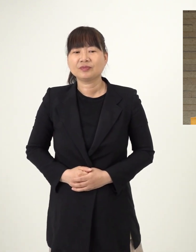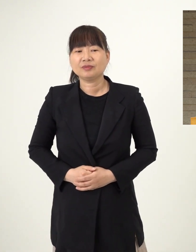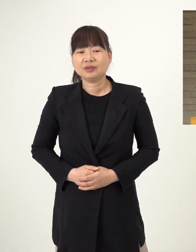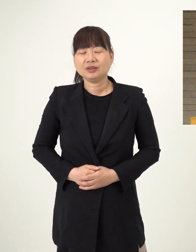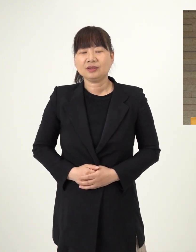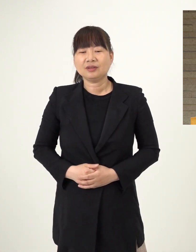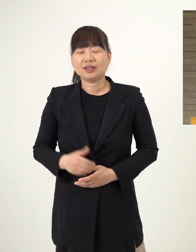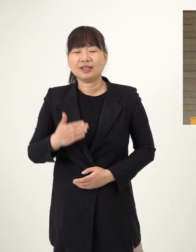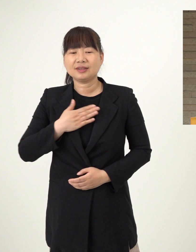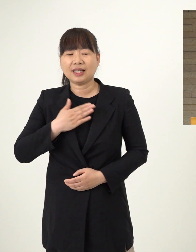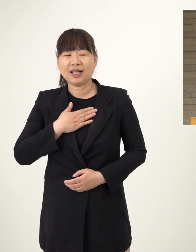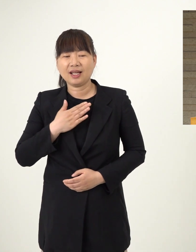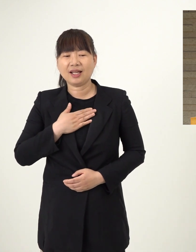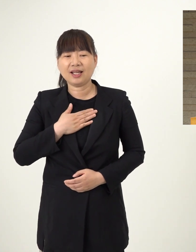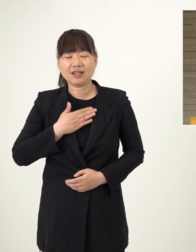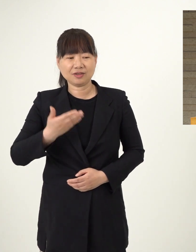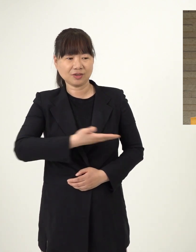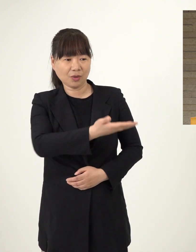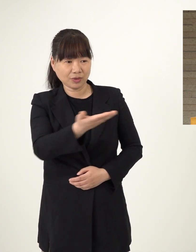너희들과